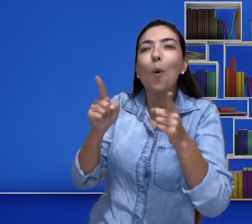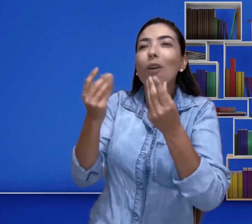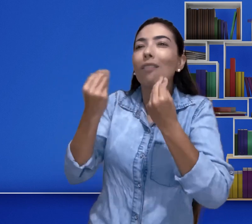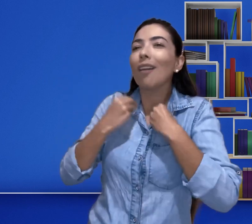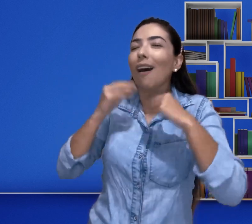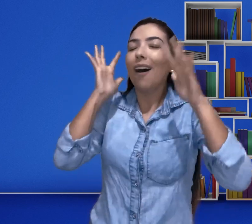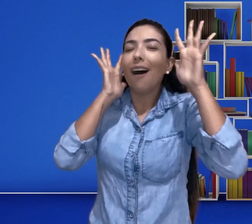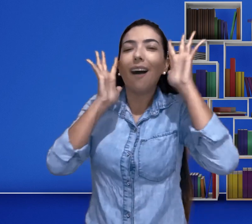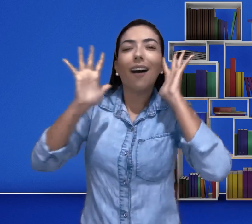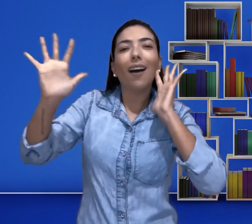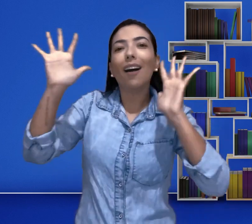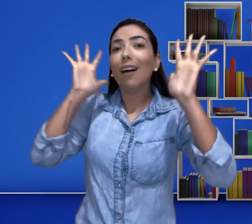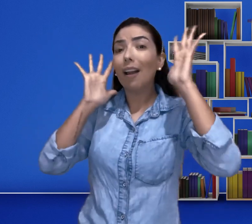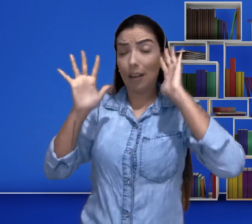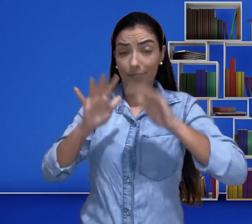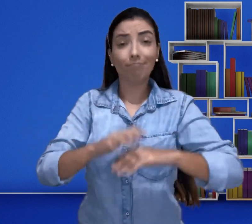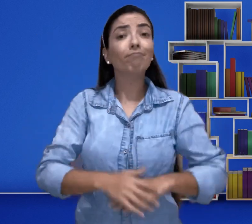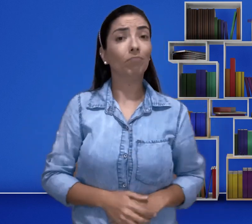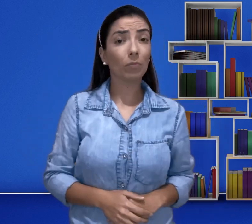Vai imaginar aquilo que está sendo passado.